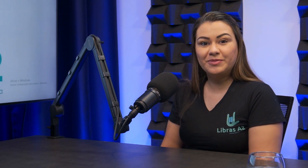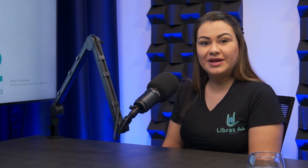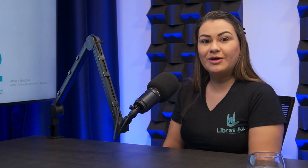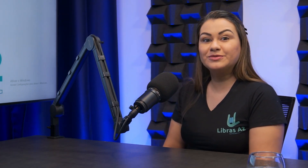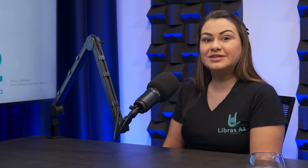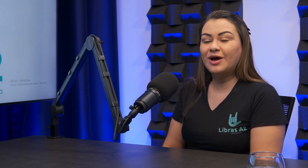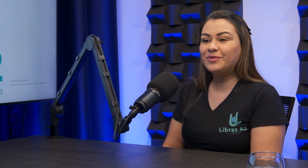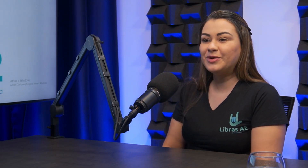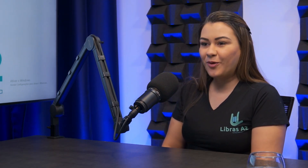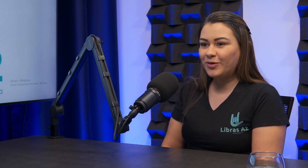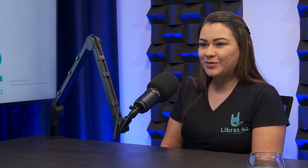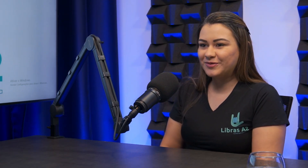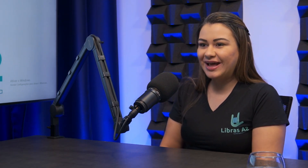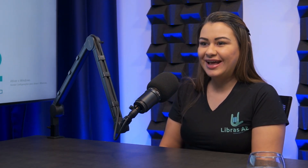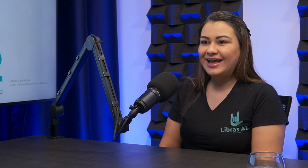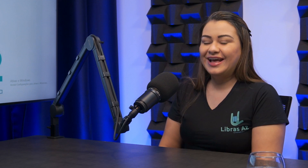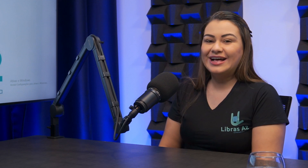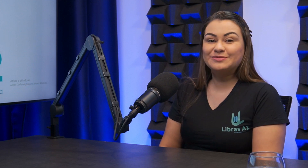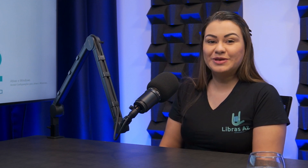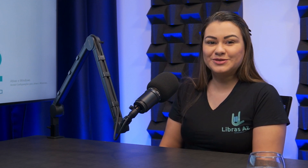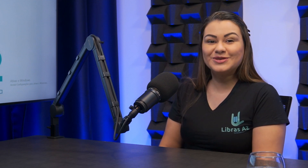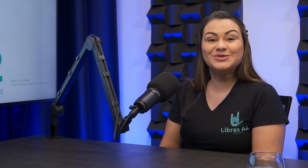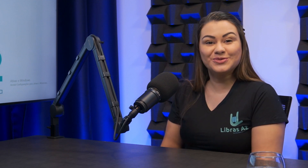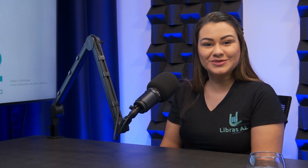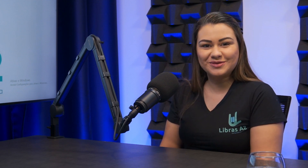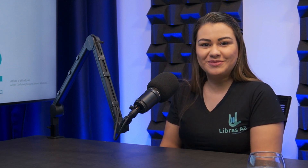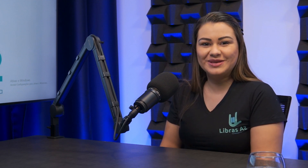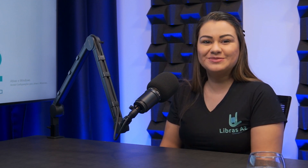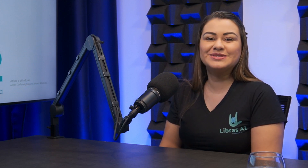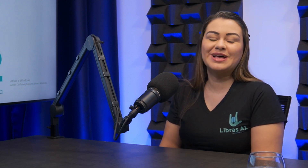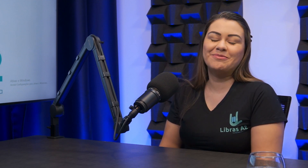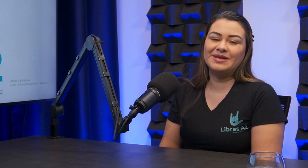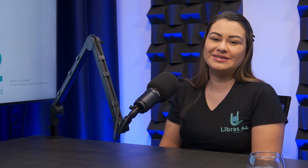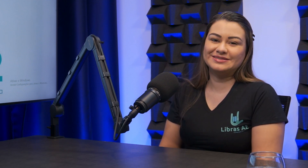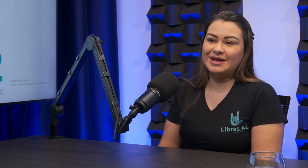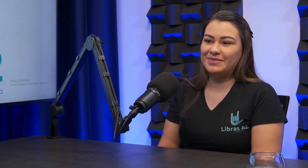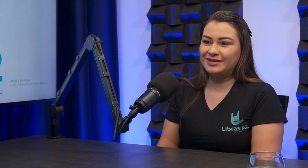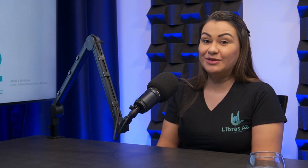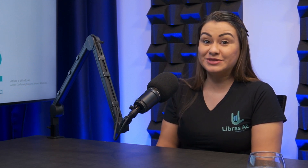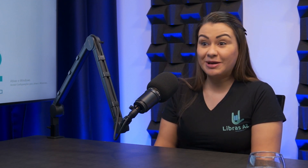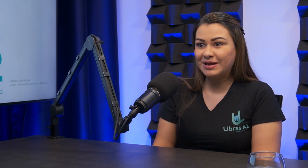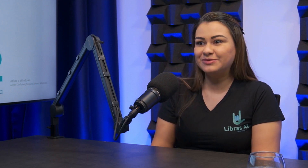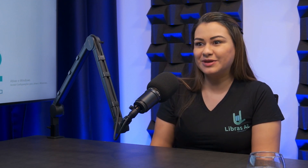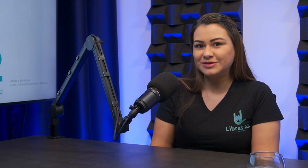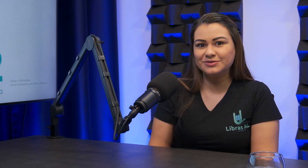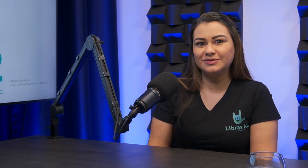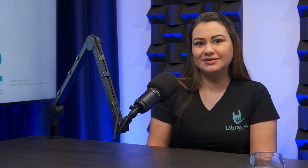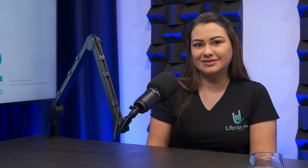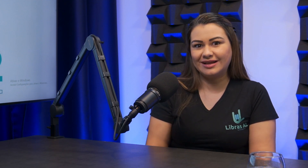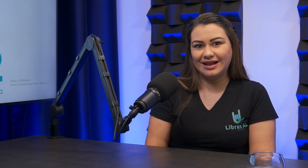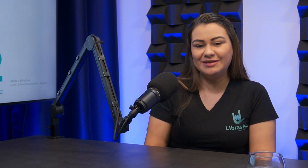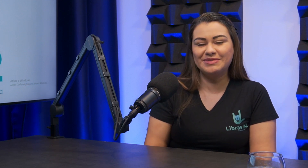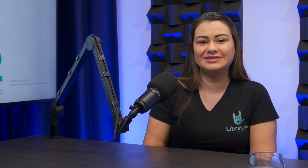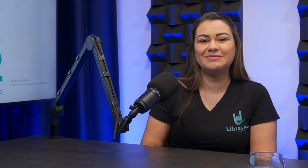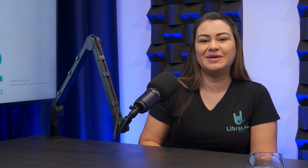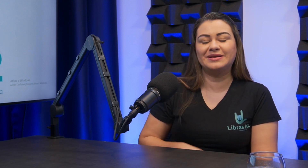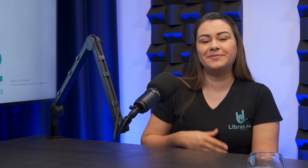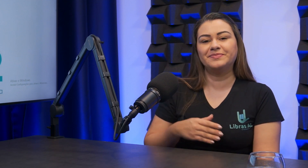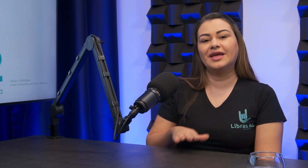é um sinal icônico, né? As pessoas usam mesmo não sabendo que isso tá na Libras também, né? Que